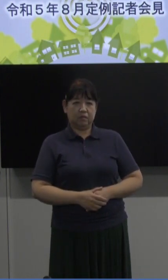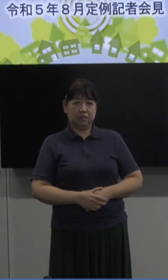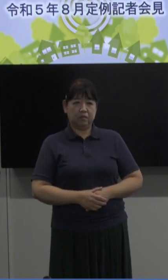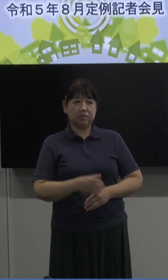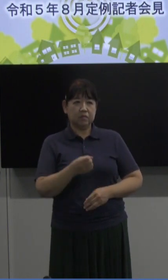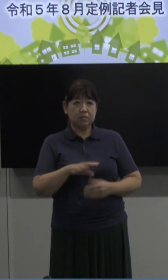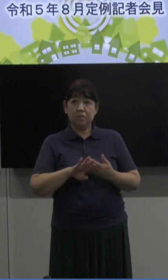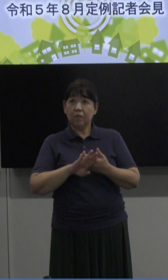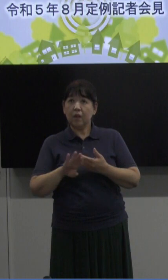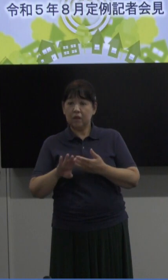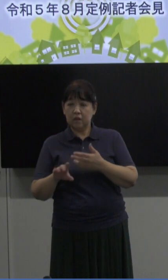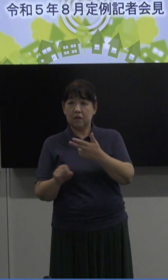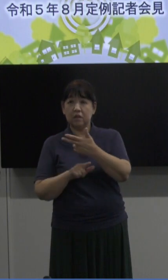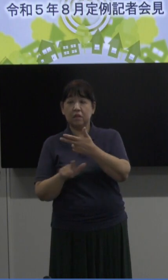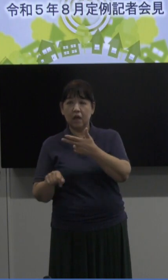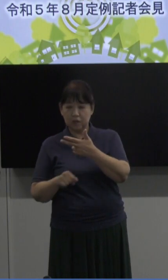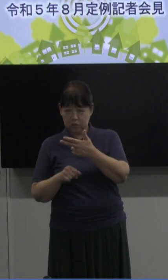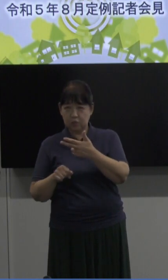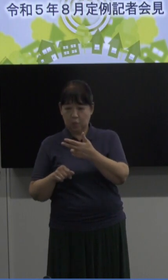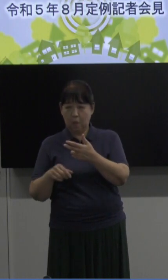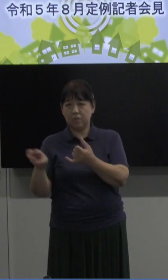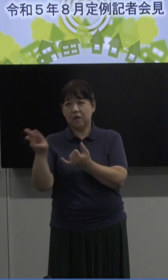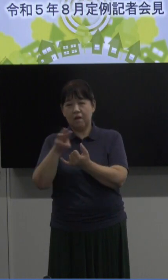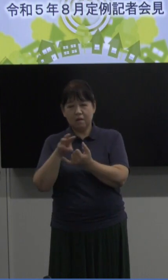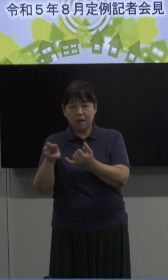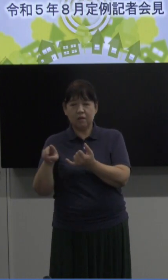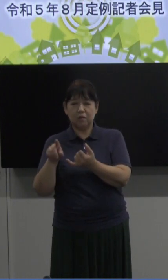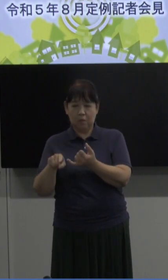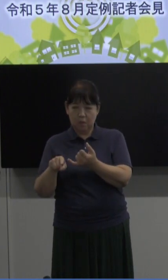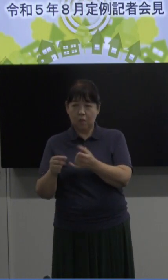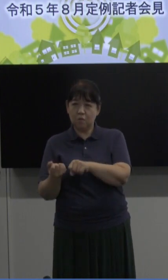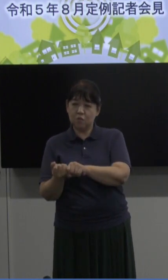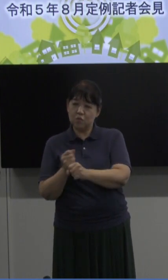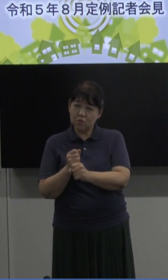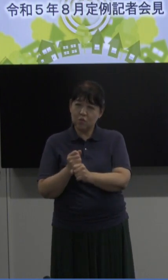かります予算につきましては、現在、